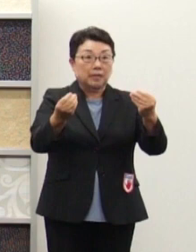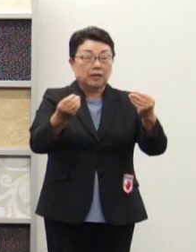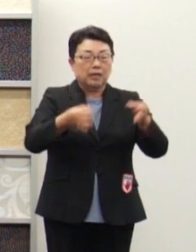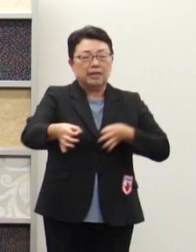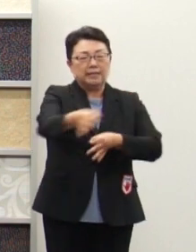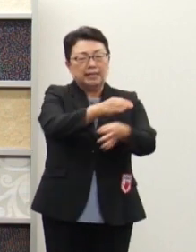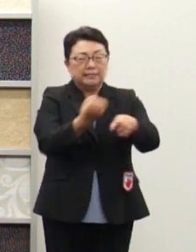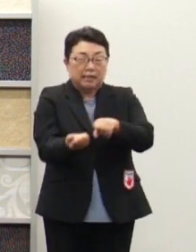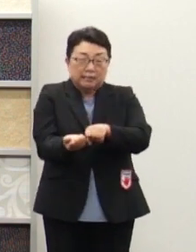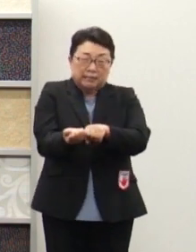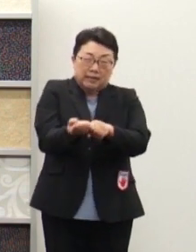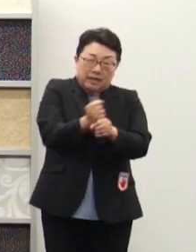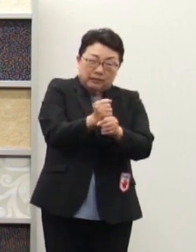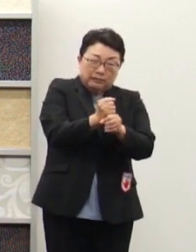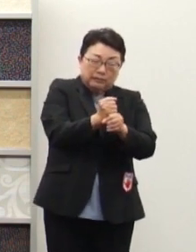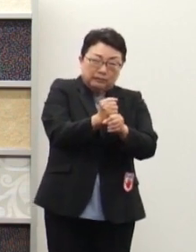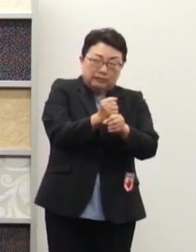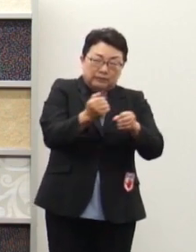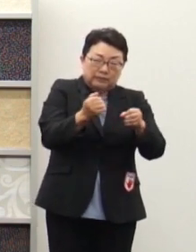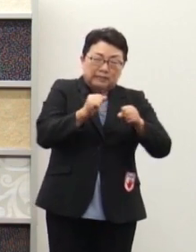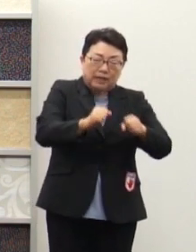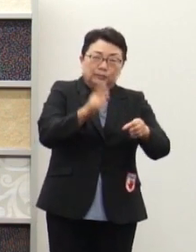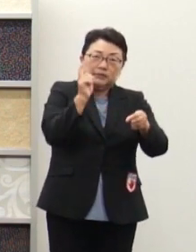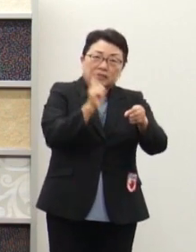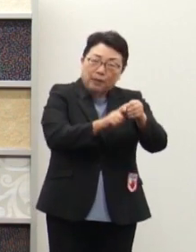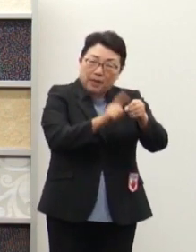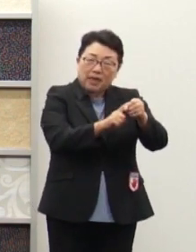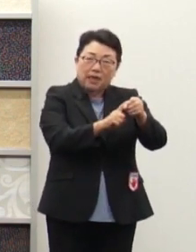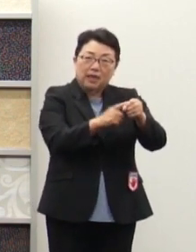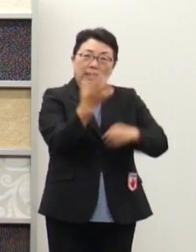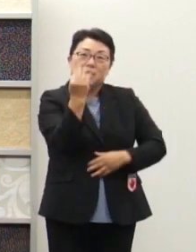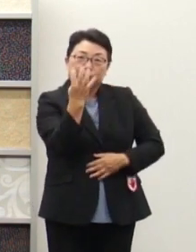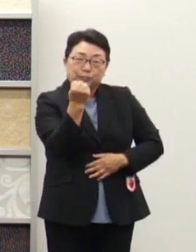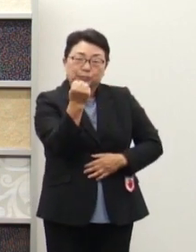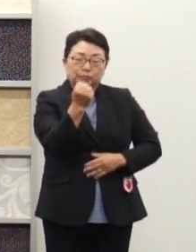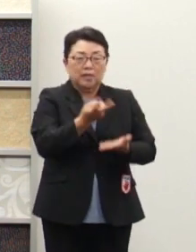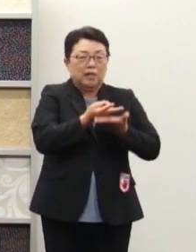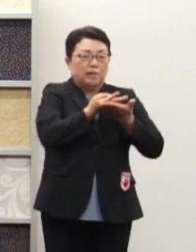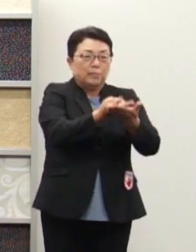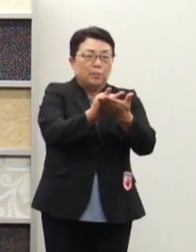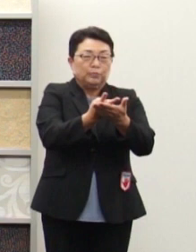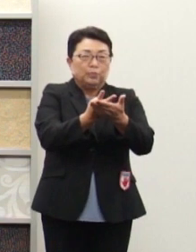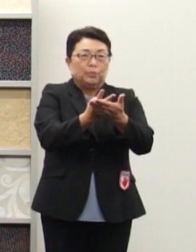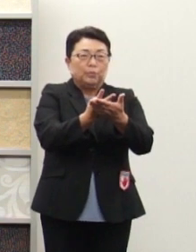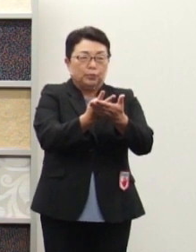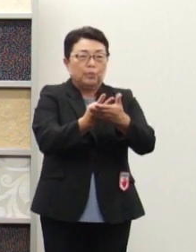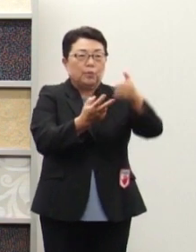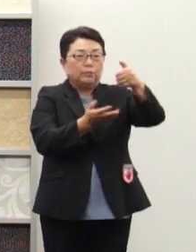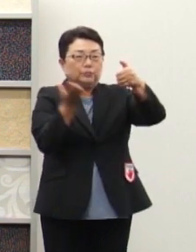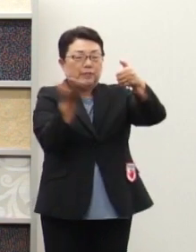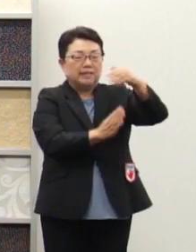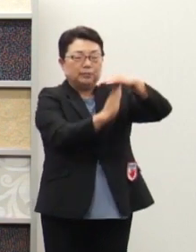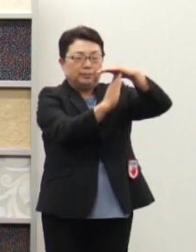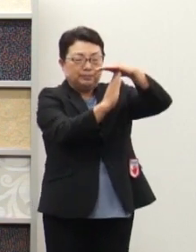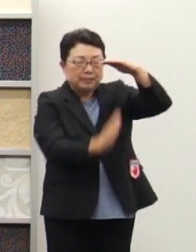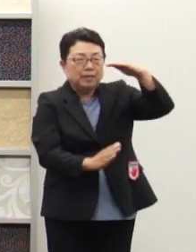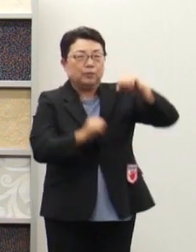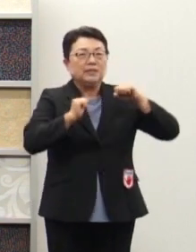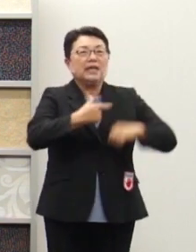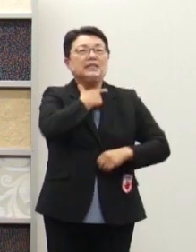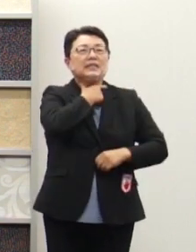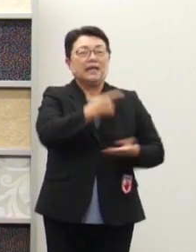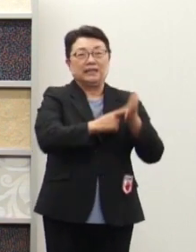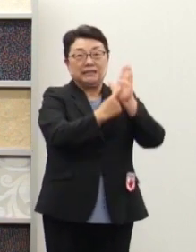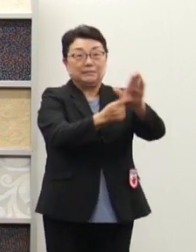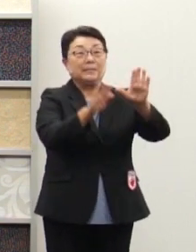経済回復へと舵を切るための一つの目安といたしまして、病床使用率 50% 以内をお示しいたしましたが、